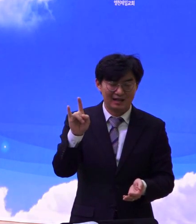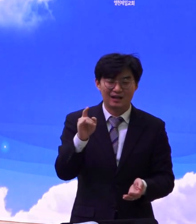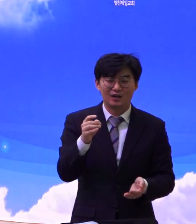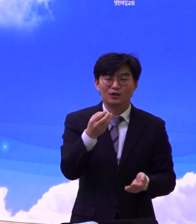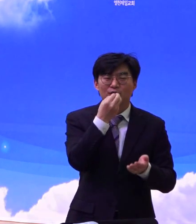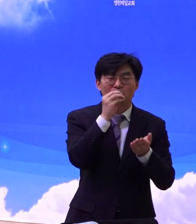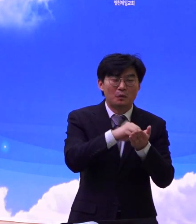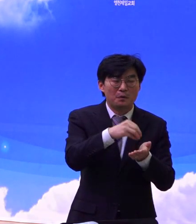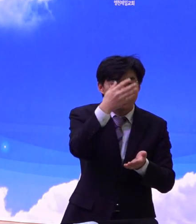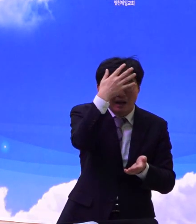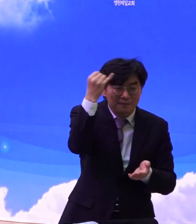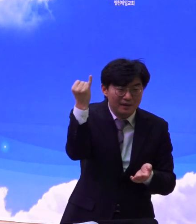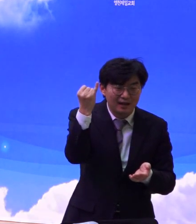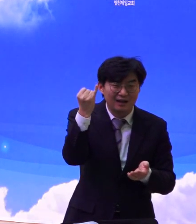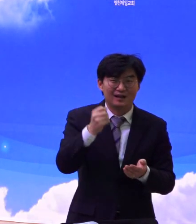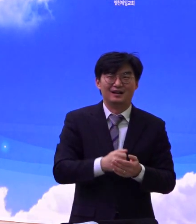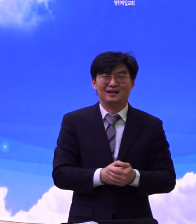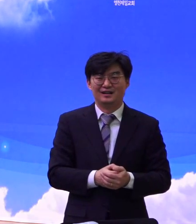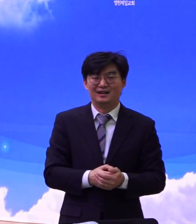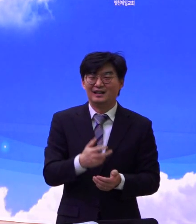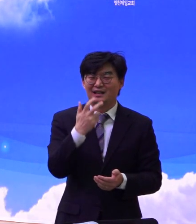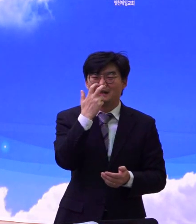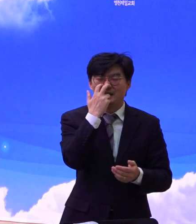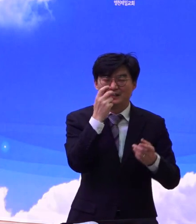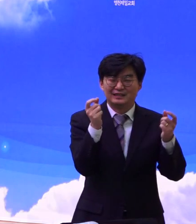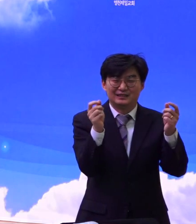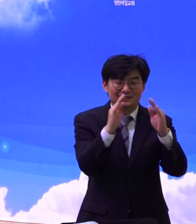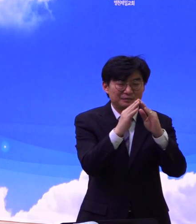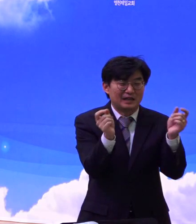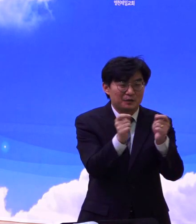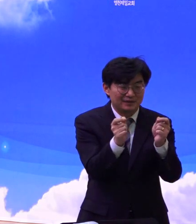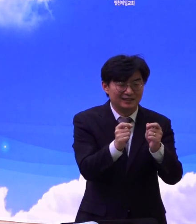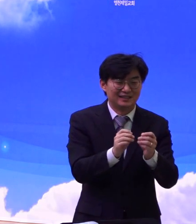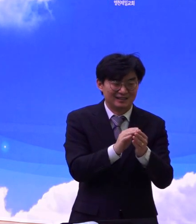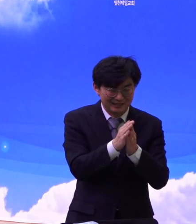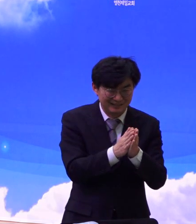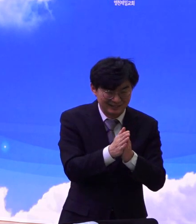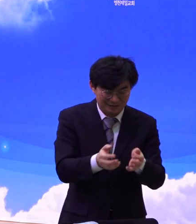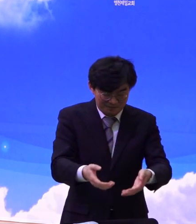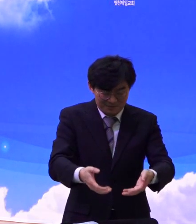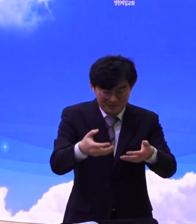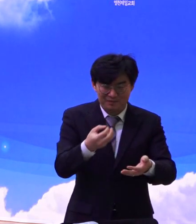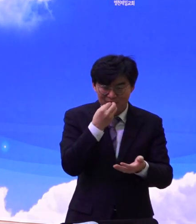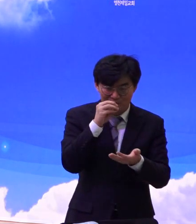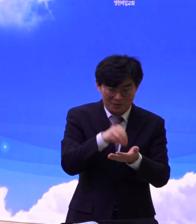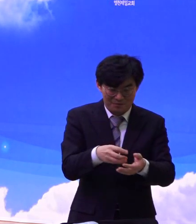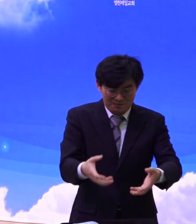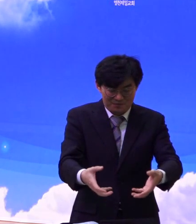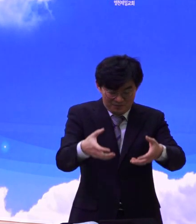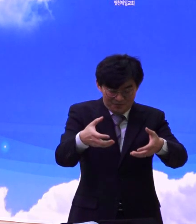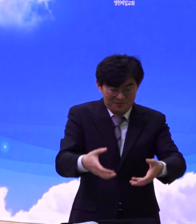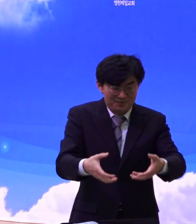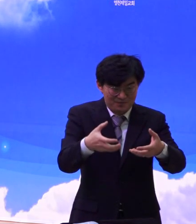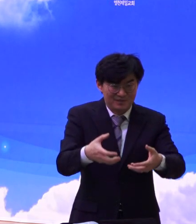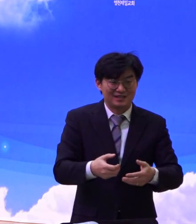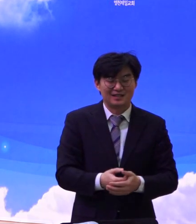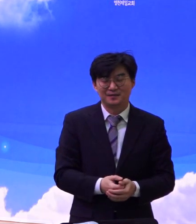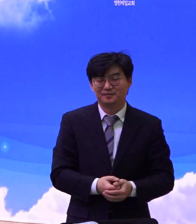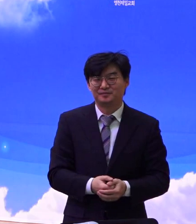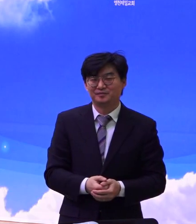합니다. 돌알매가. 그런데 2011년에 한 10년밖에 안 됐죠. 2011년에